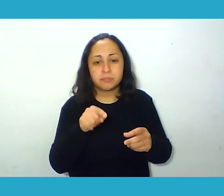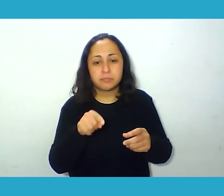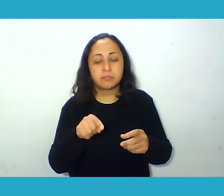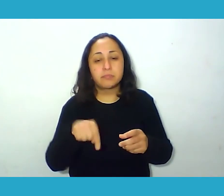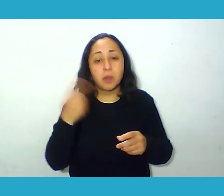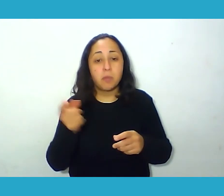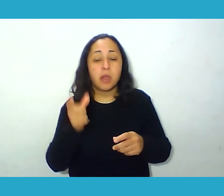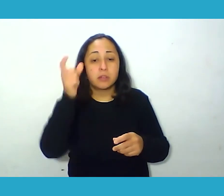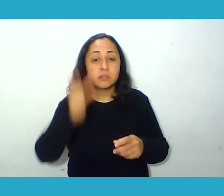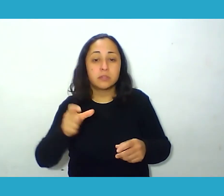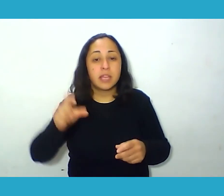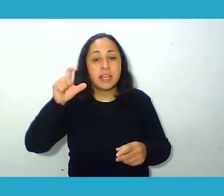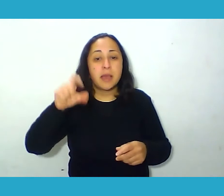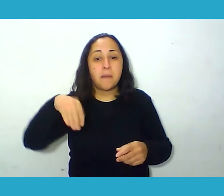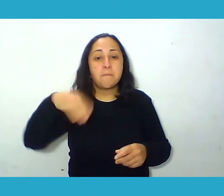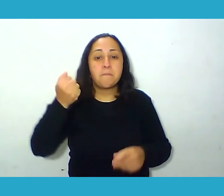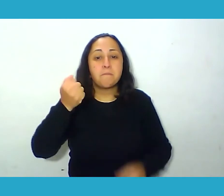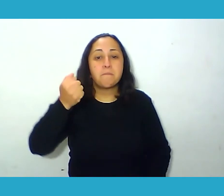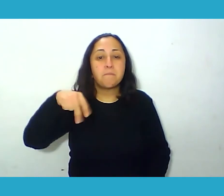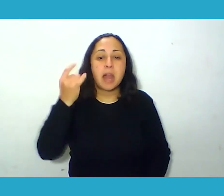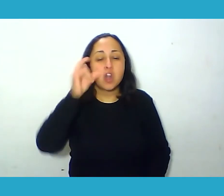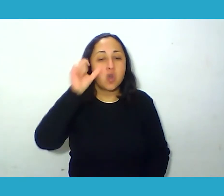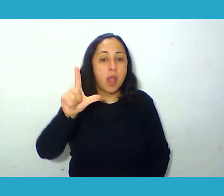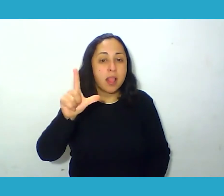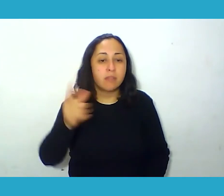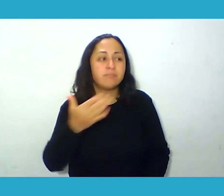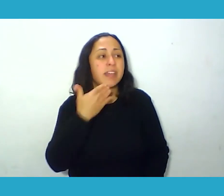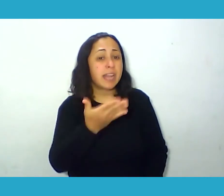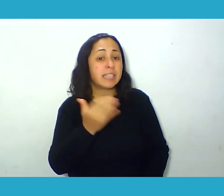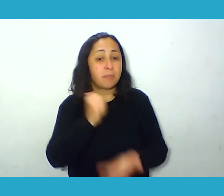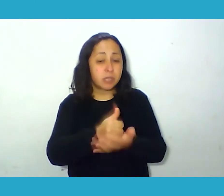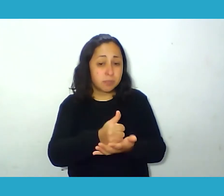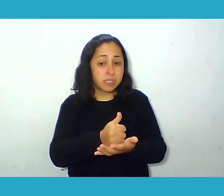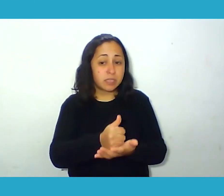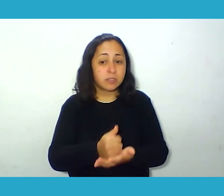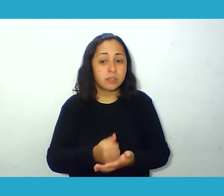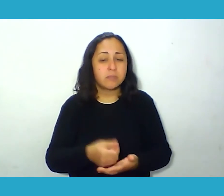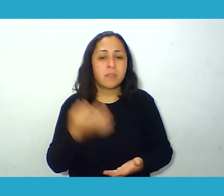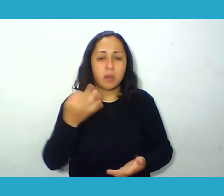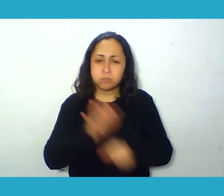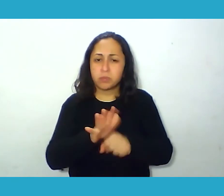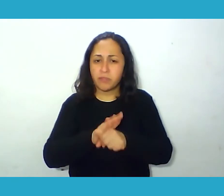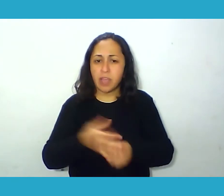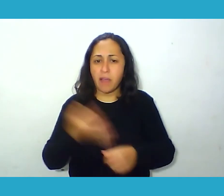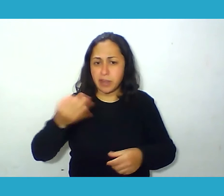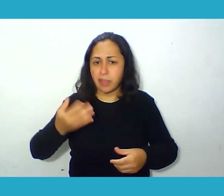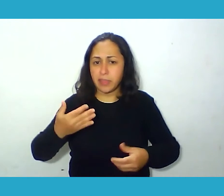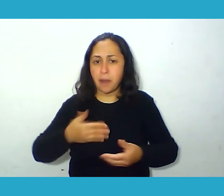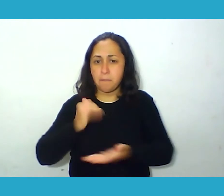esta audiencia le da la palabra al señor Ceballos Manuel, quien agradece a los vecinos la participación, muestra la verdadera participación